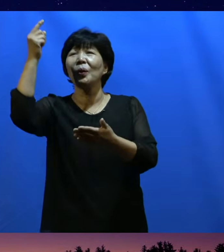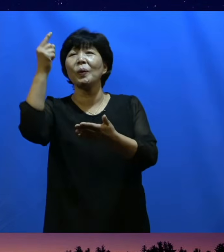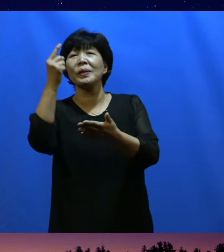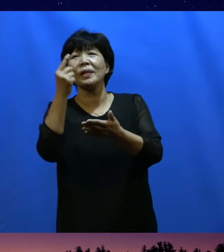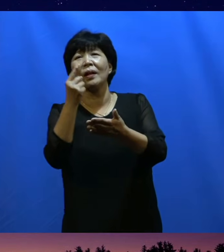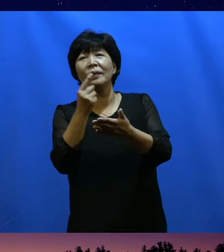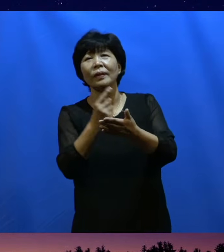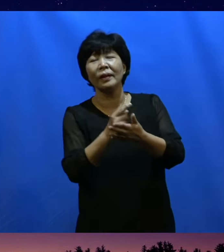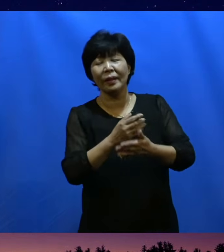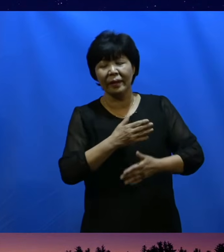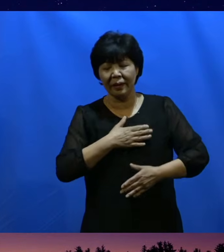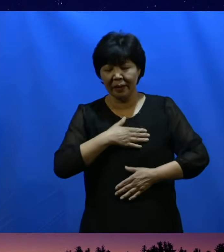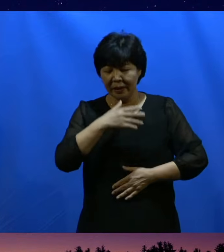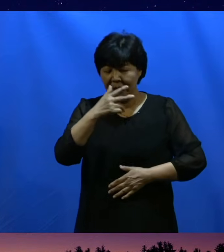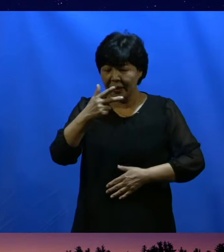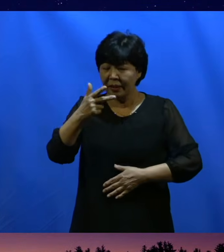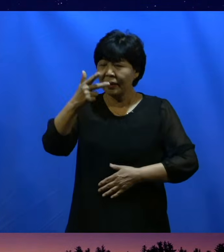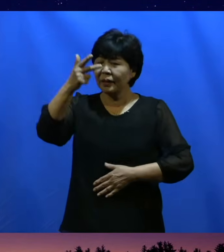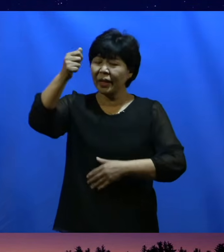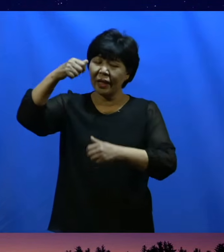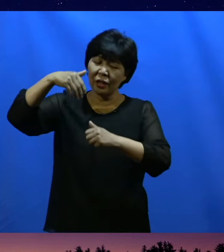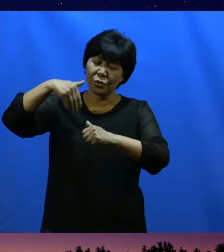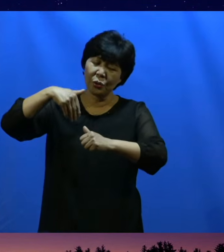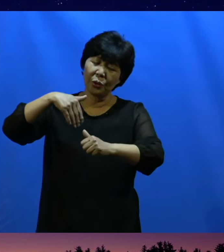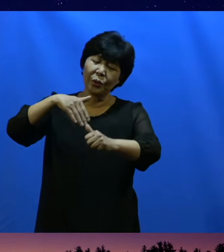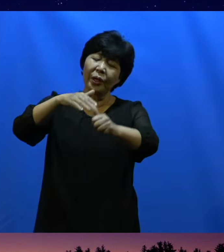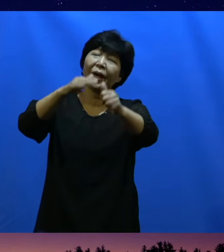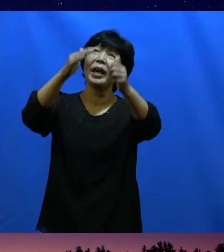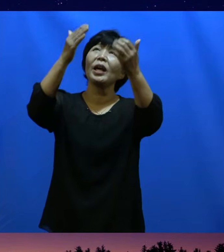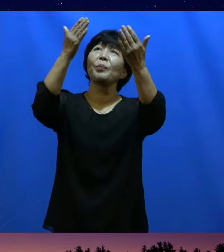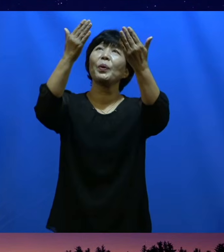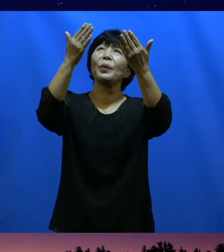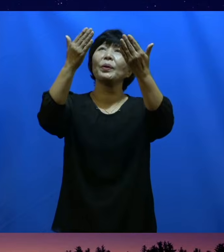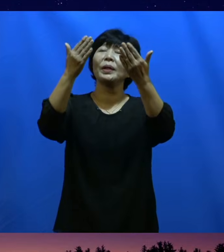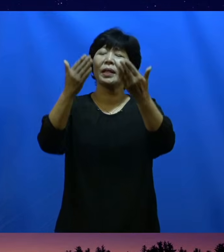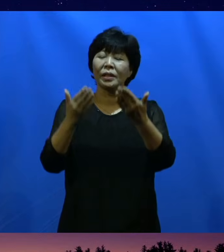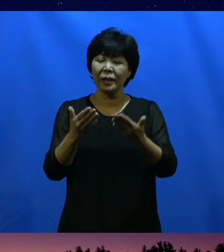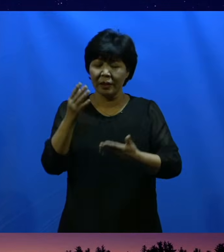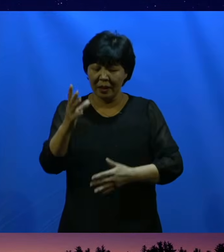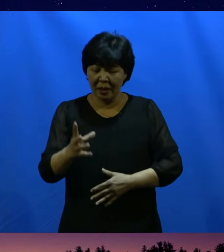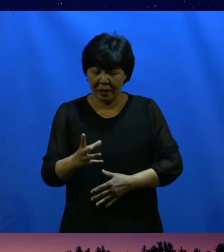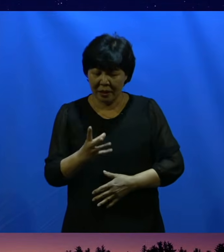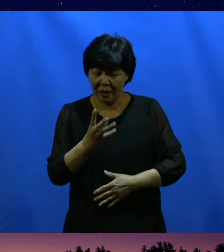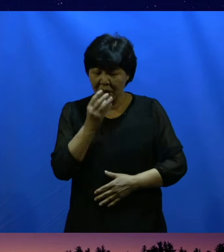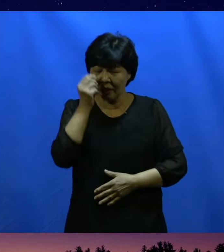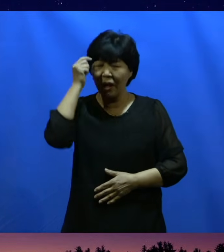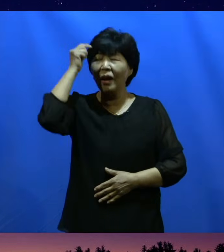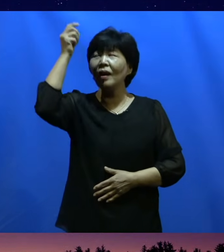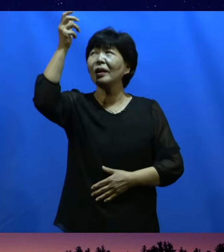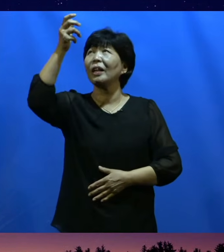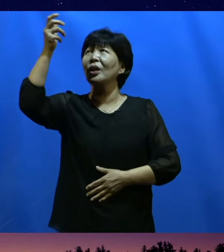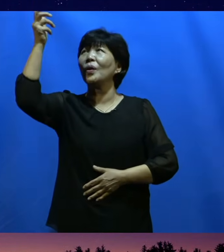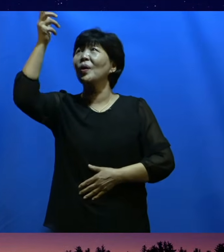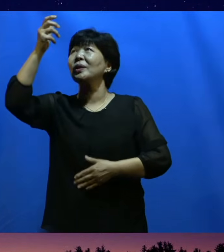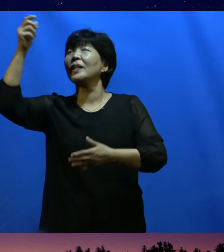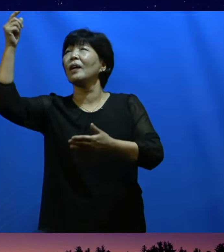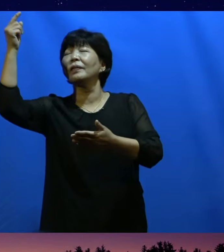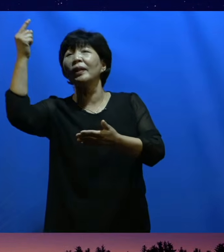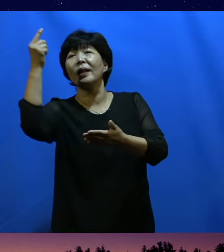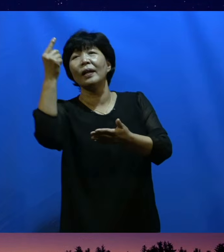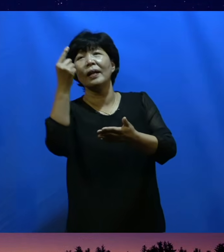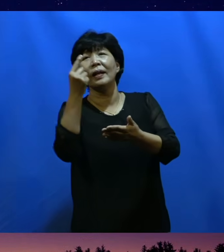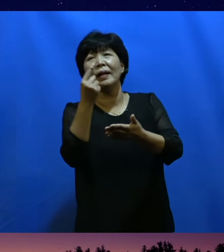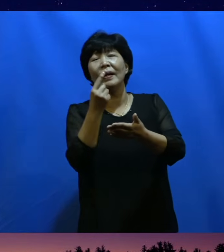성령이 오셨네. 내 주에 보내신 성령이